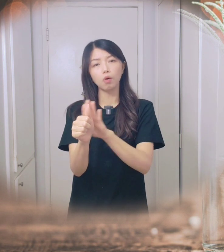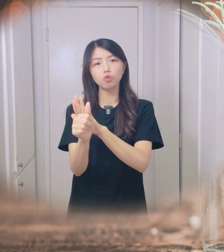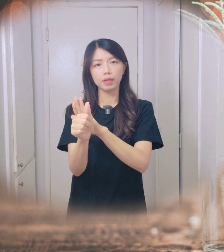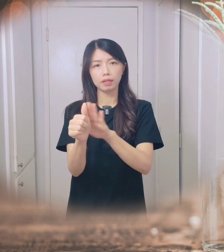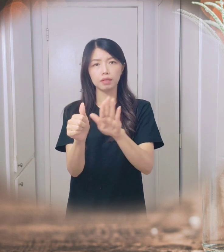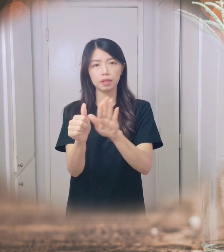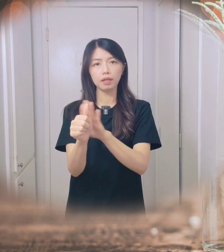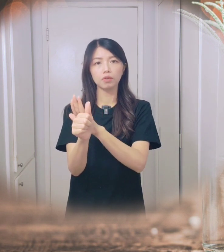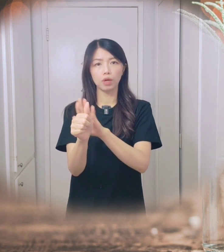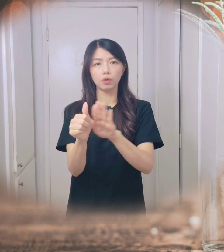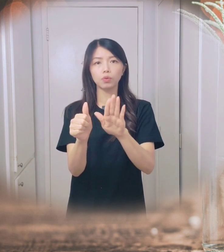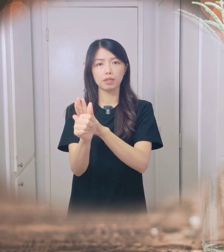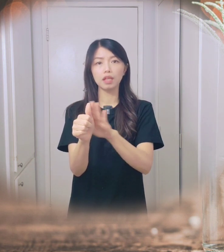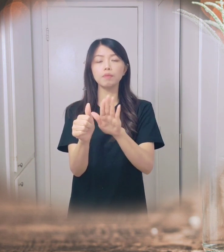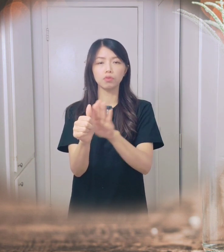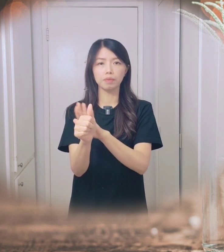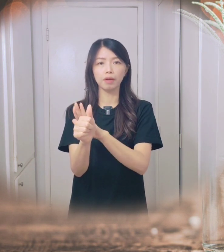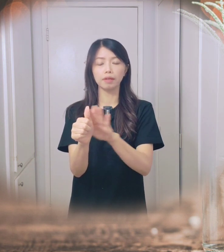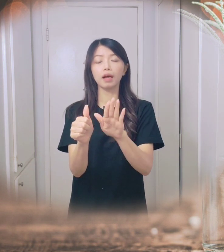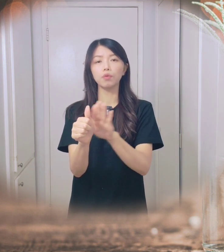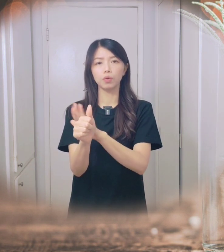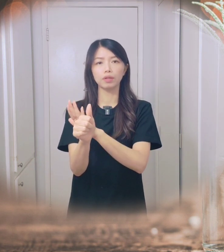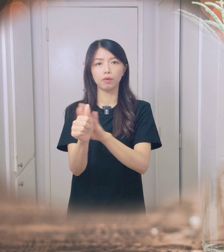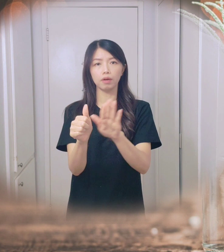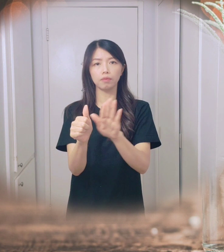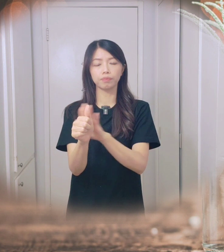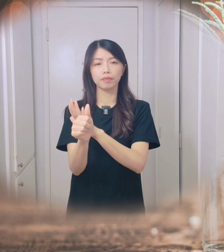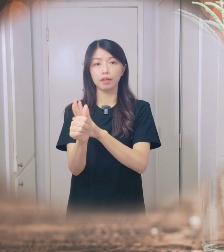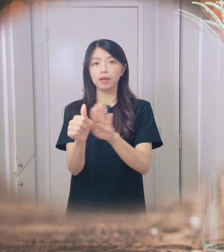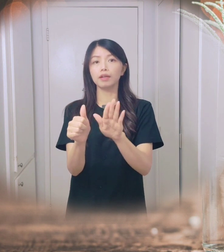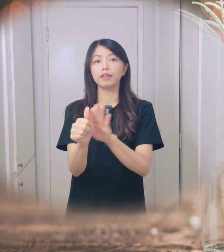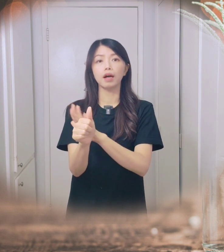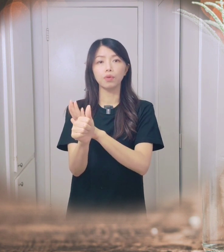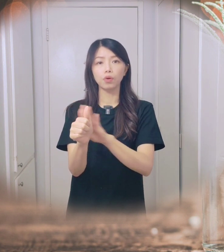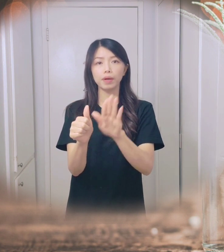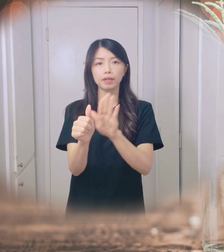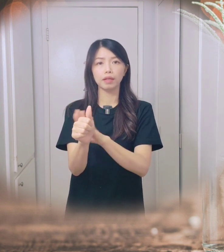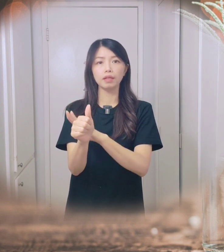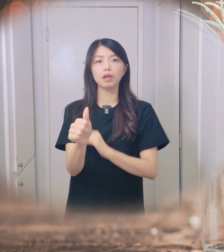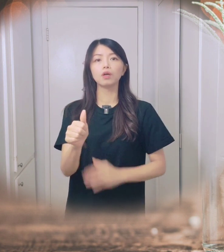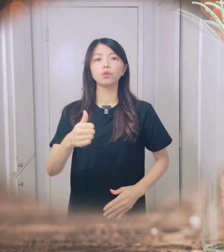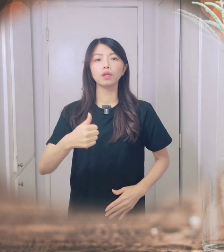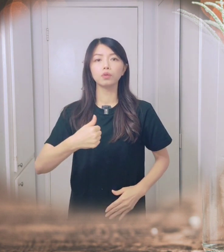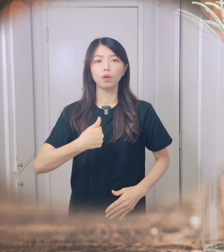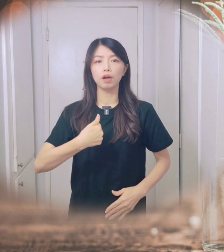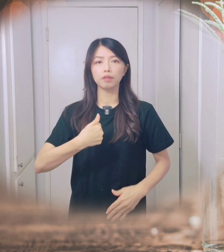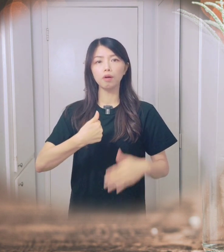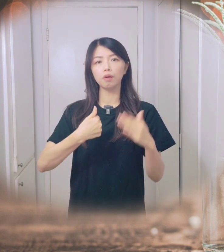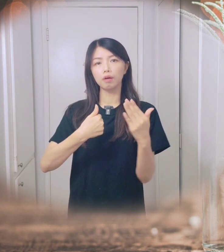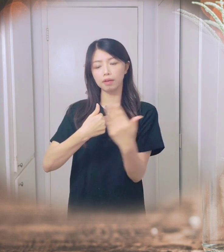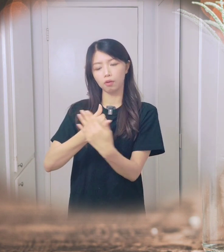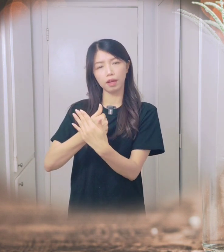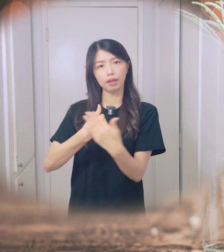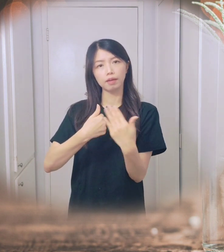등을 어루만지듯이 좌우로 쓰다듬어 주시면 내가 위로하는 거예요. 근데 내가 위로를 받을 때는 손을